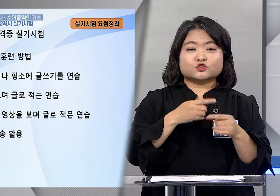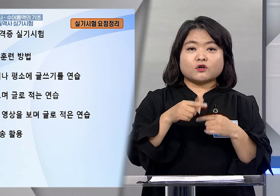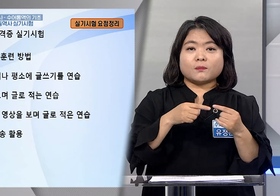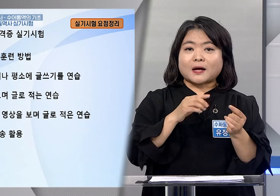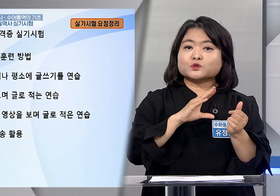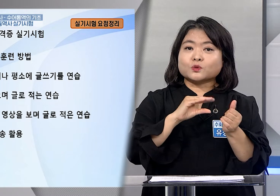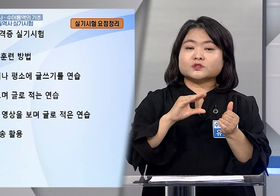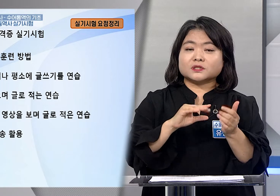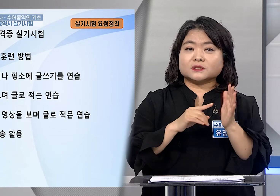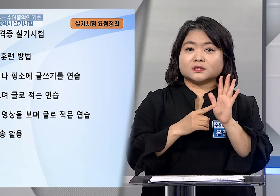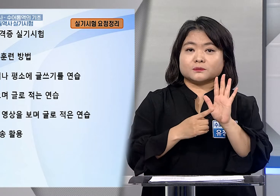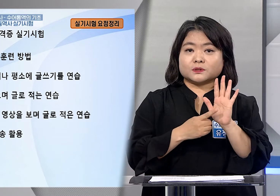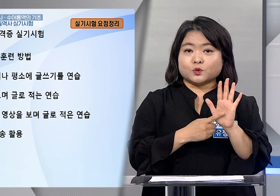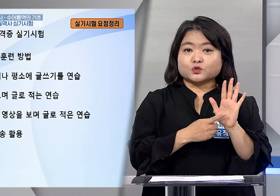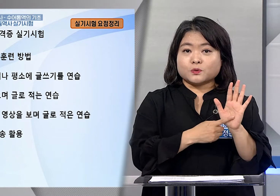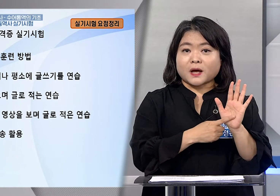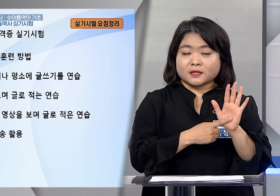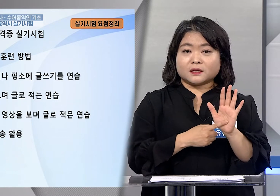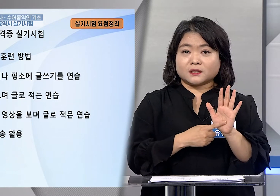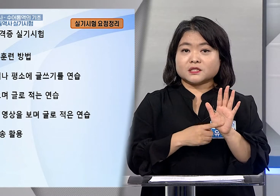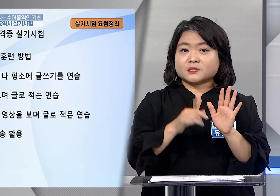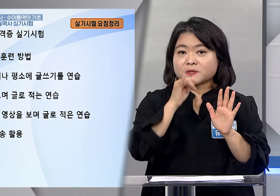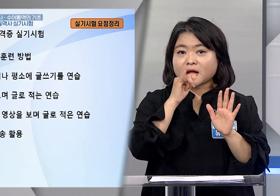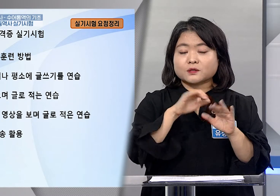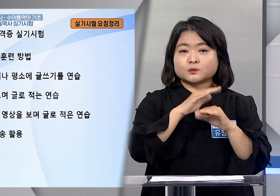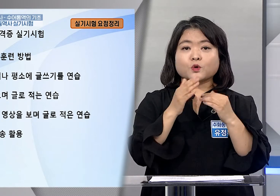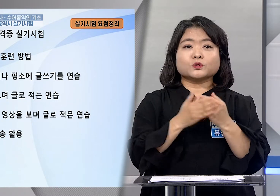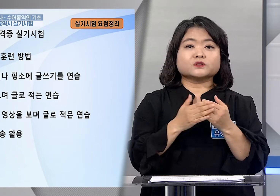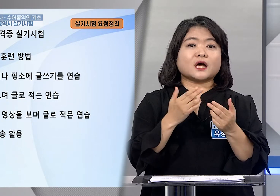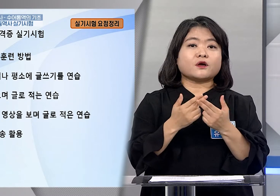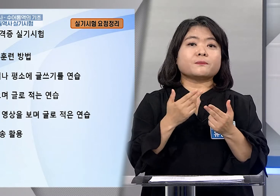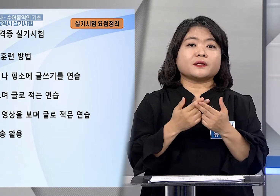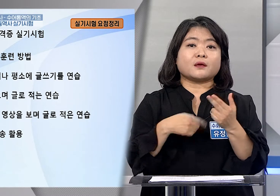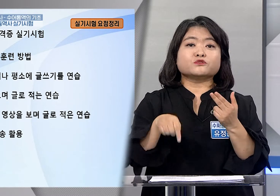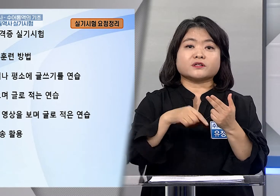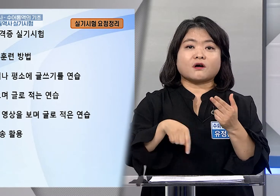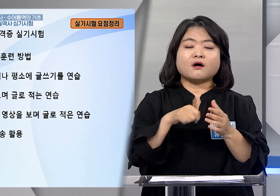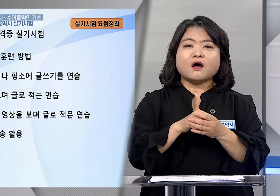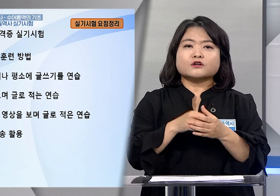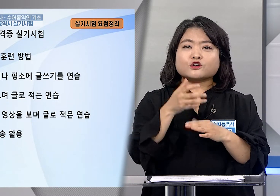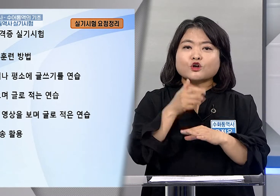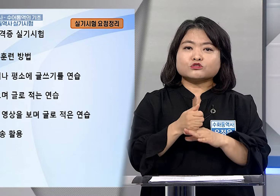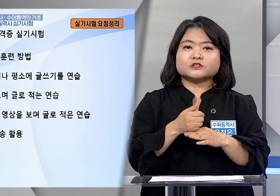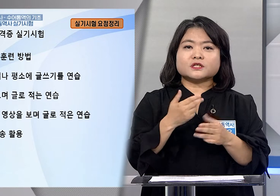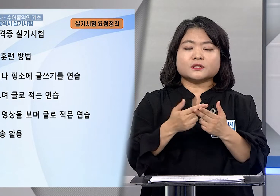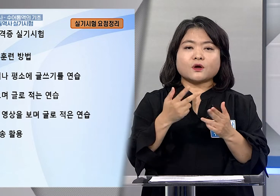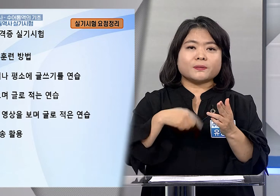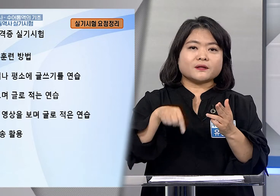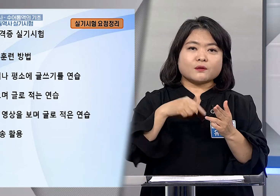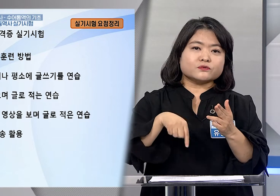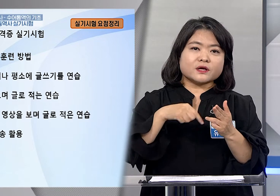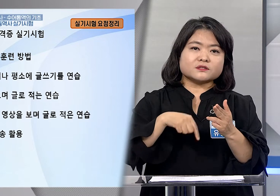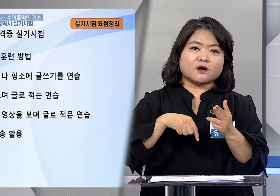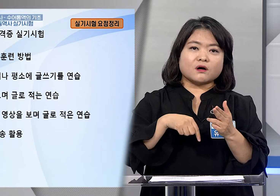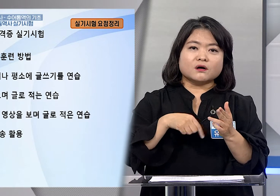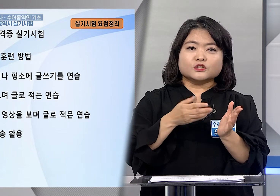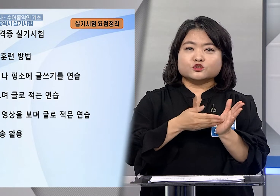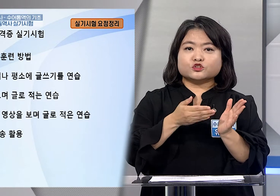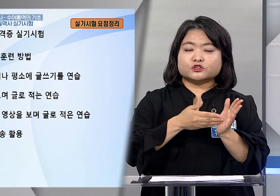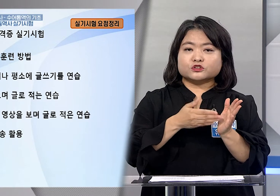수어 방송들이 요즘은 많이 있습니다. 모두 다 협회 내부에서. 결국은 이게 협회 내부에서